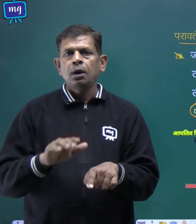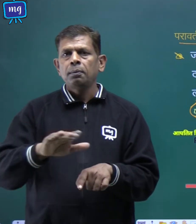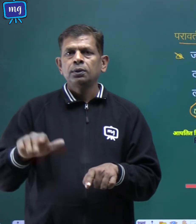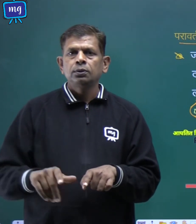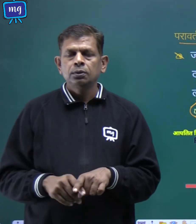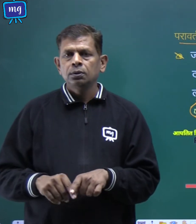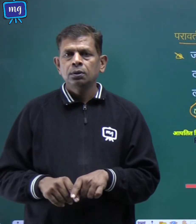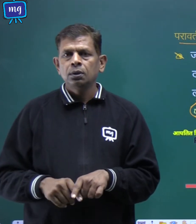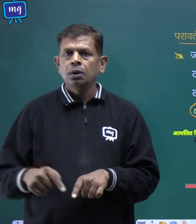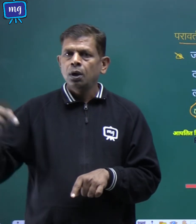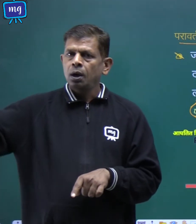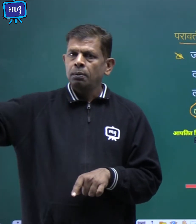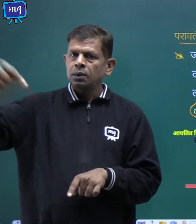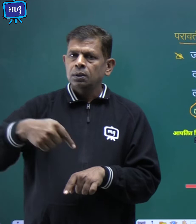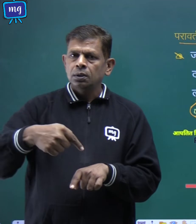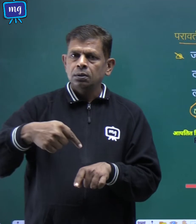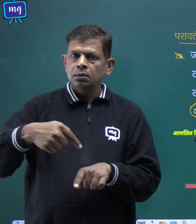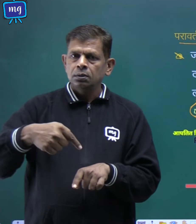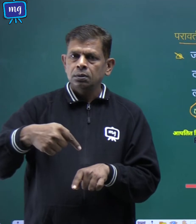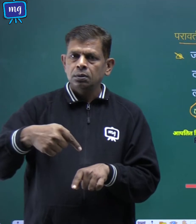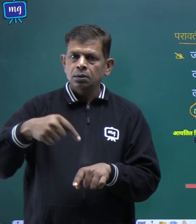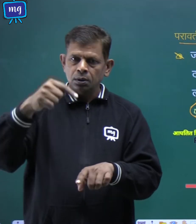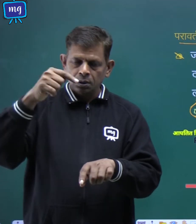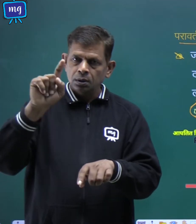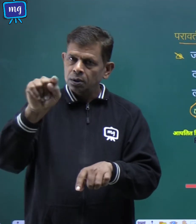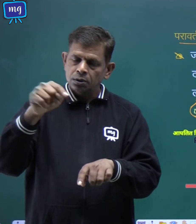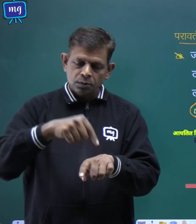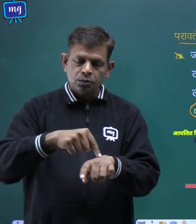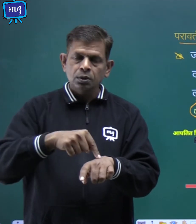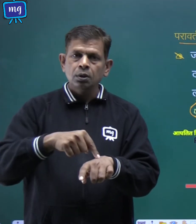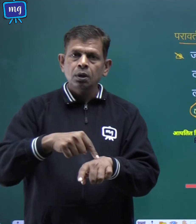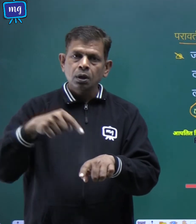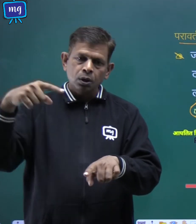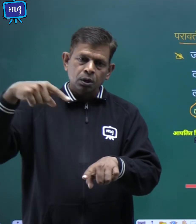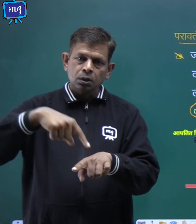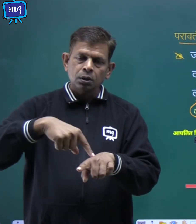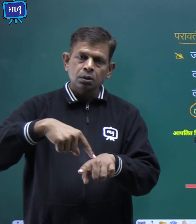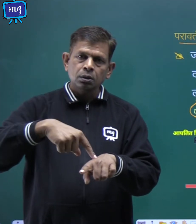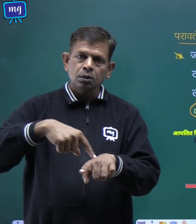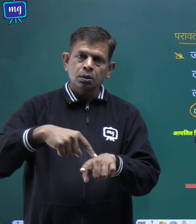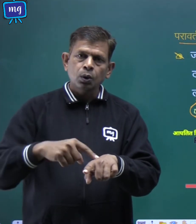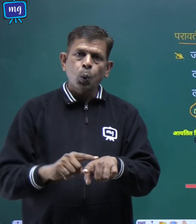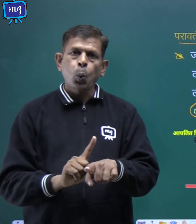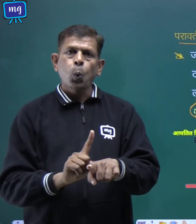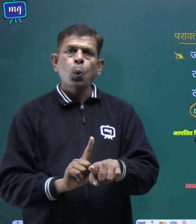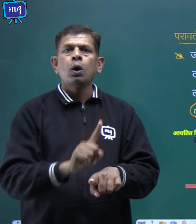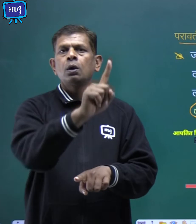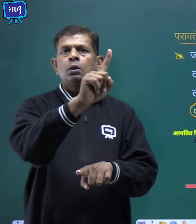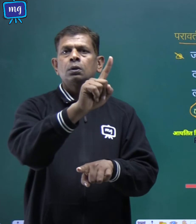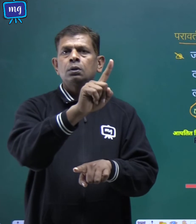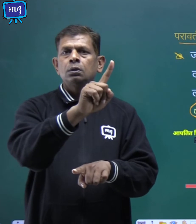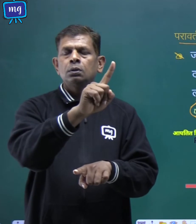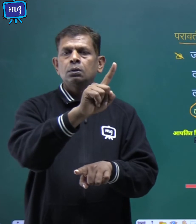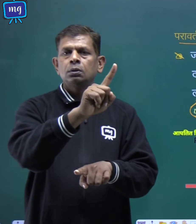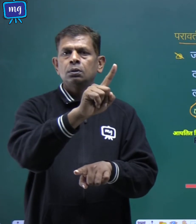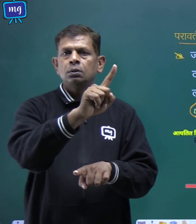बच्चों, आपतित किरण इस बिंदु से टकराकर वापस इसी माध्यम में जा रही